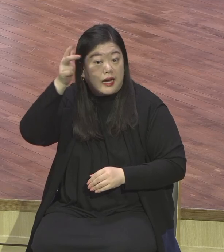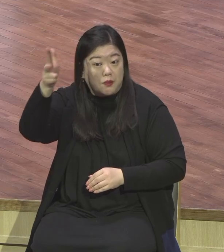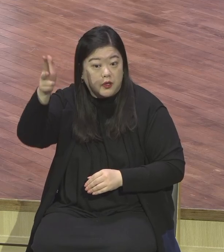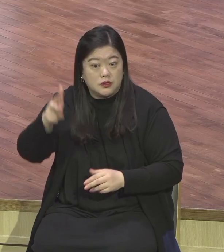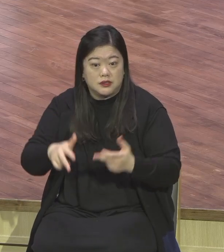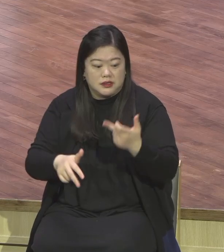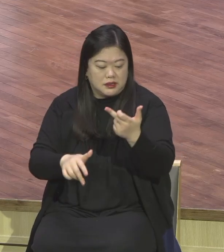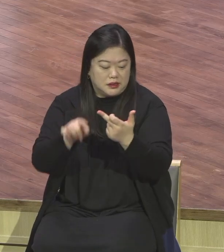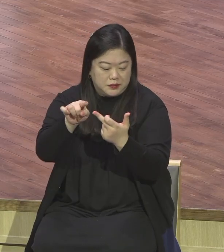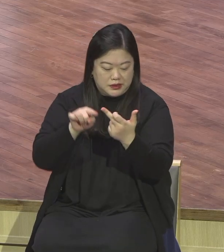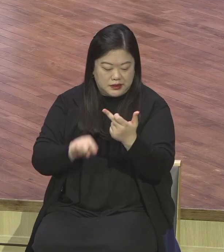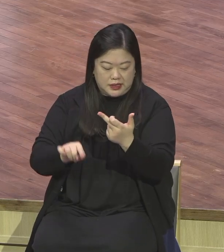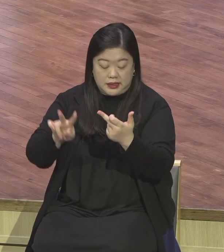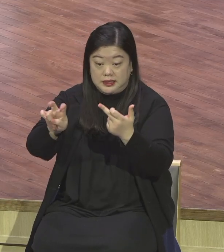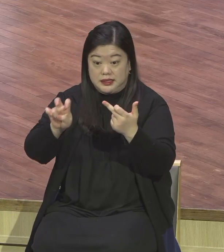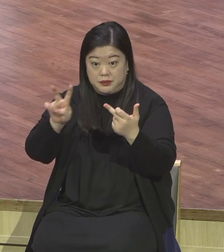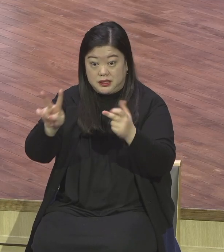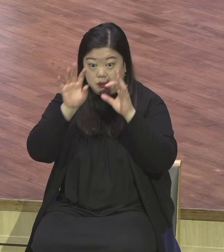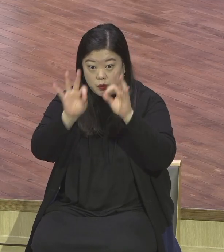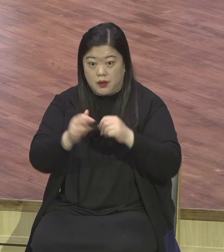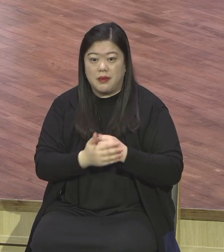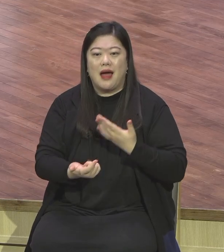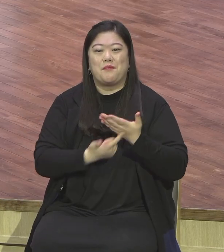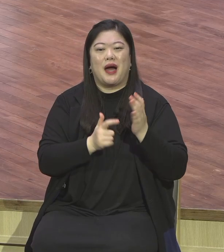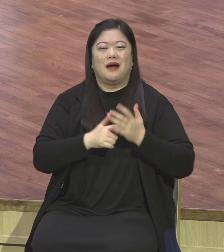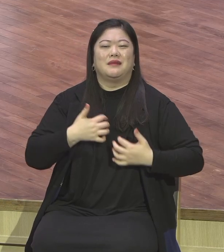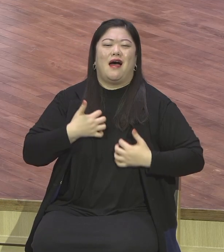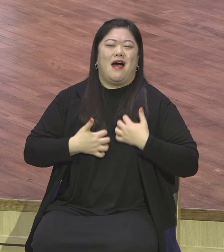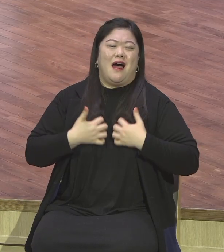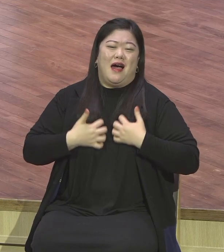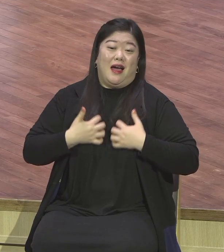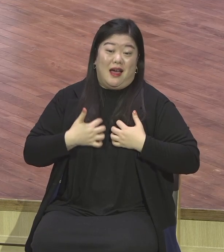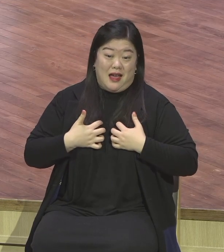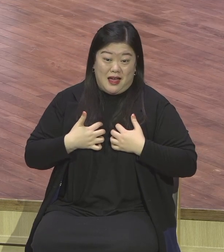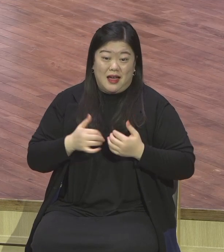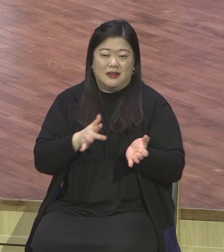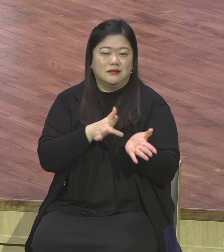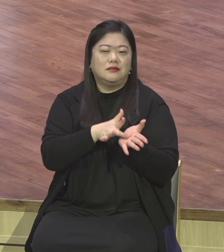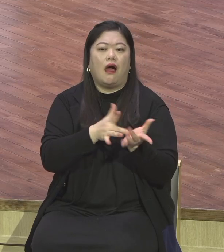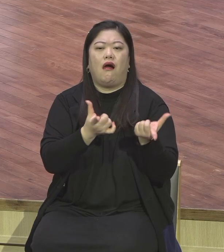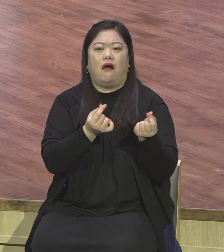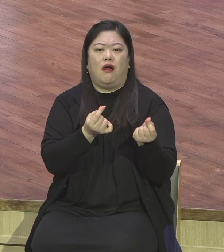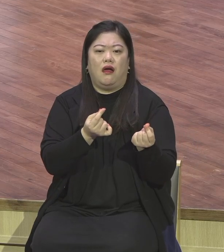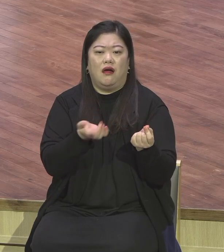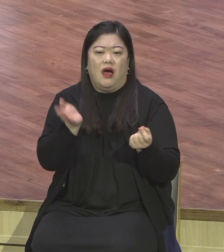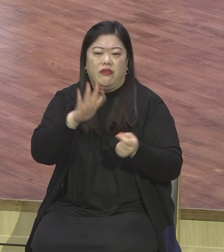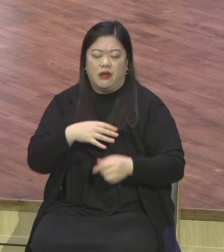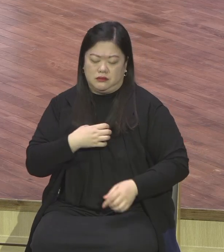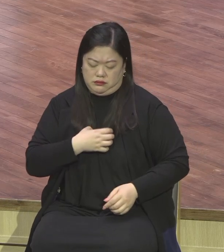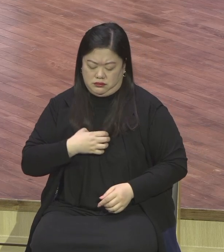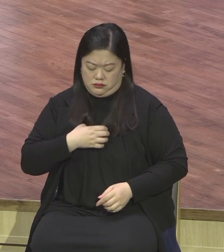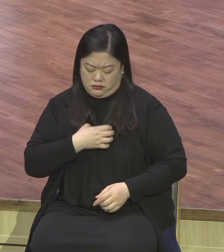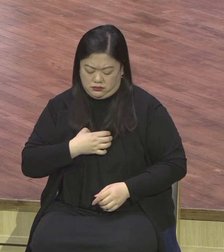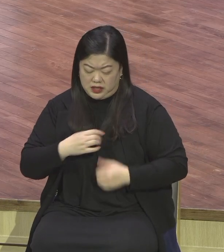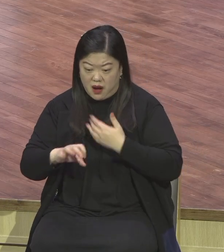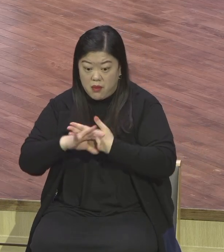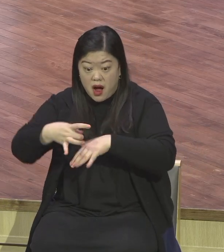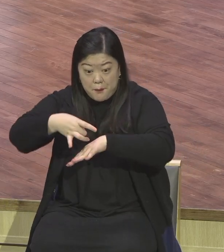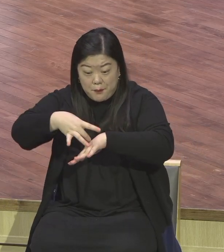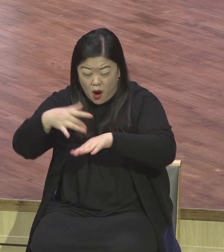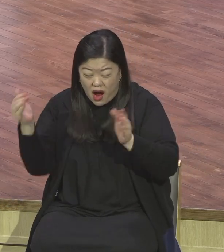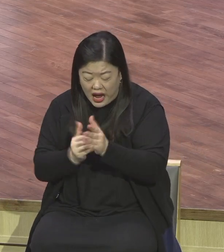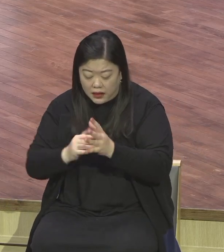마음의 절검은 양양이라도 신명의 근심은 모여 뼈를 마리게 한다 뼈를 마리게 한다 뼈를 마리게